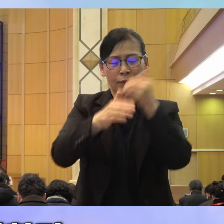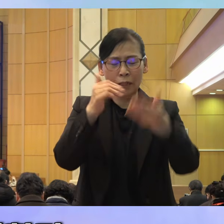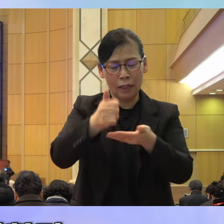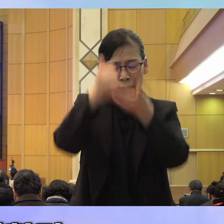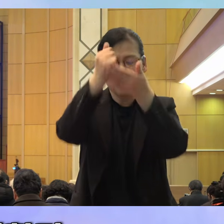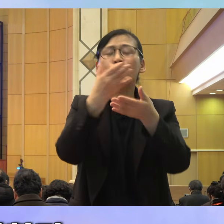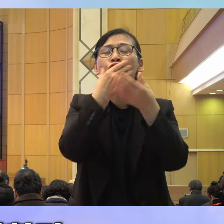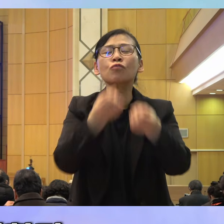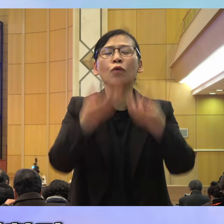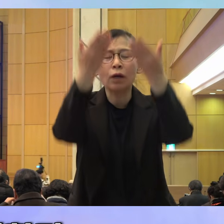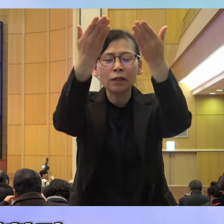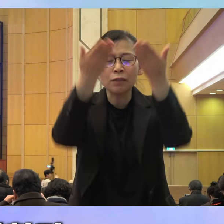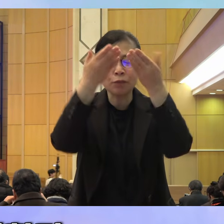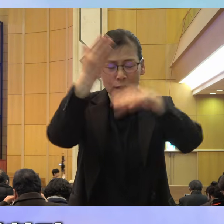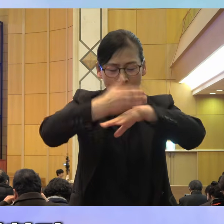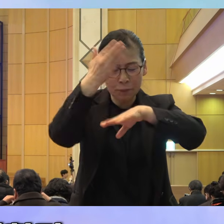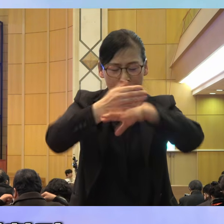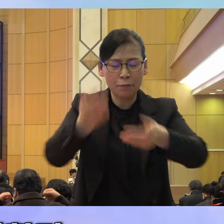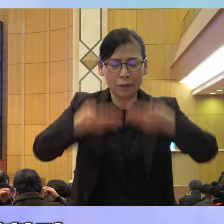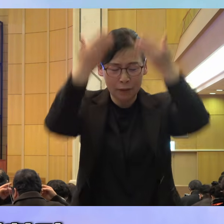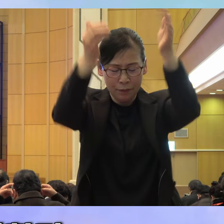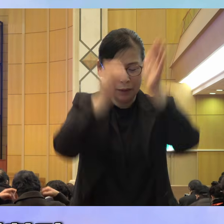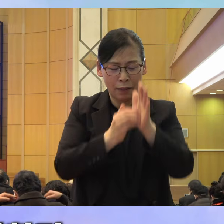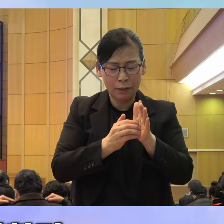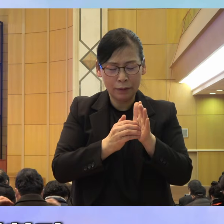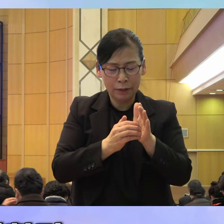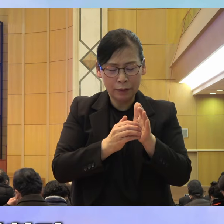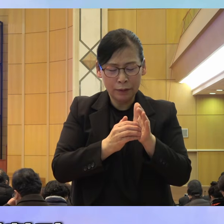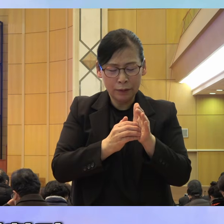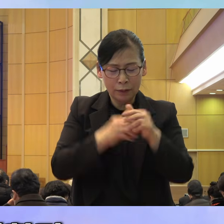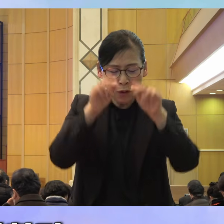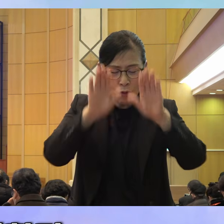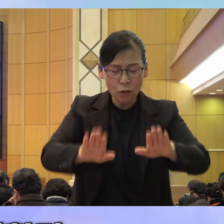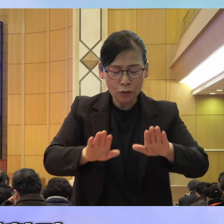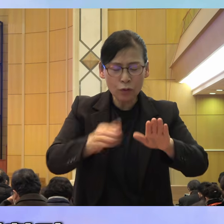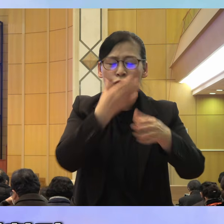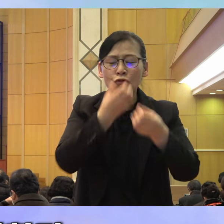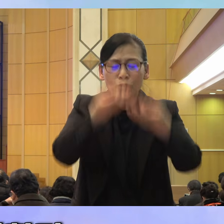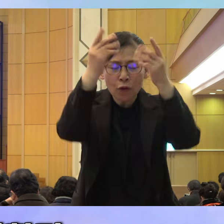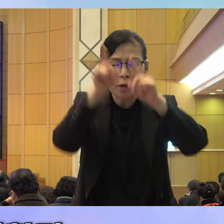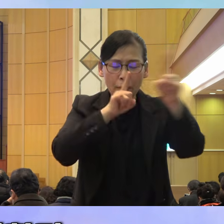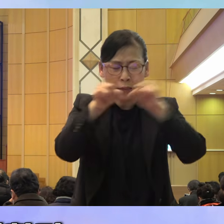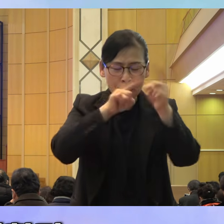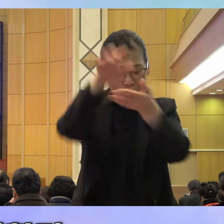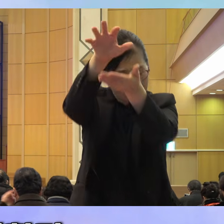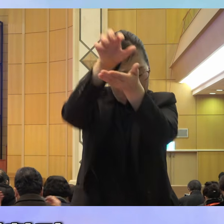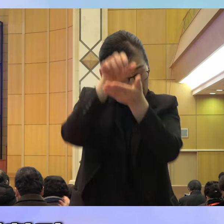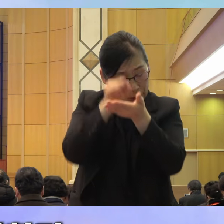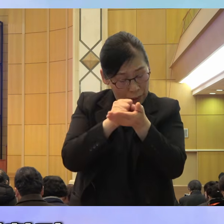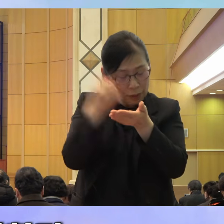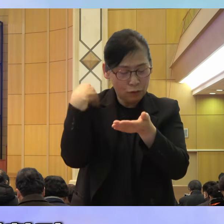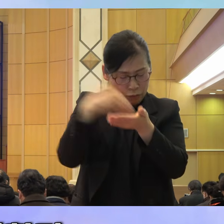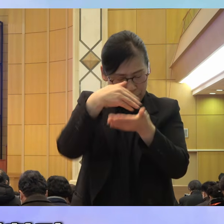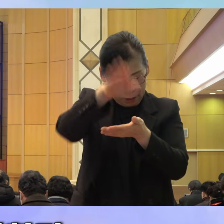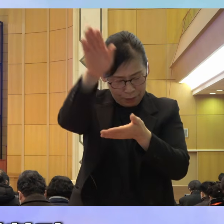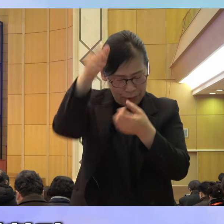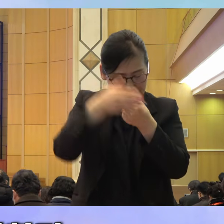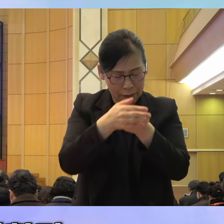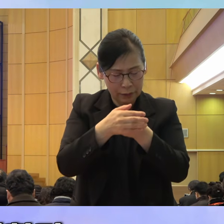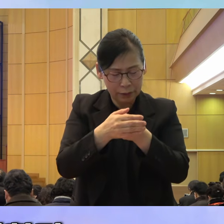하나님 축복하심을 감사합니다. 오늘 축복의 말씀을 받아 가지고